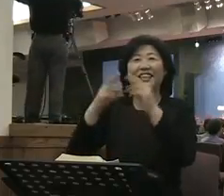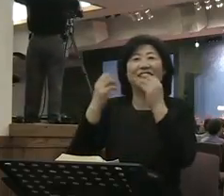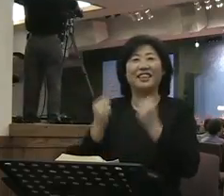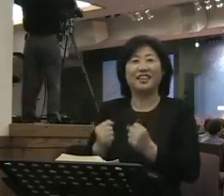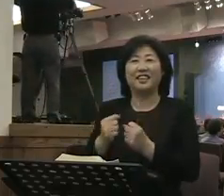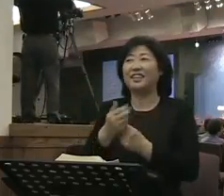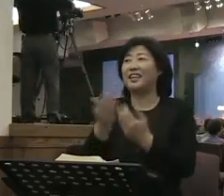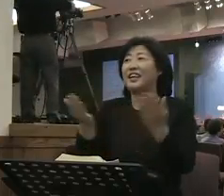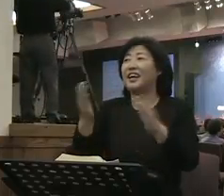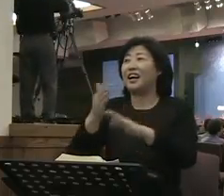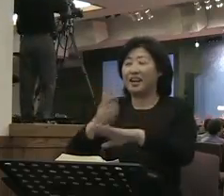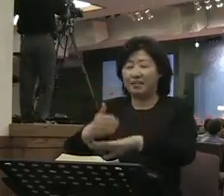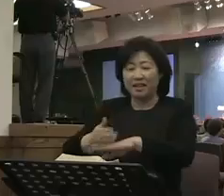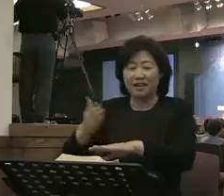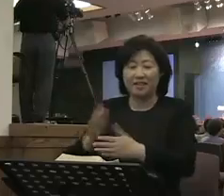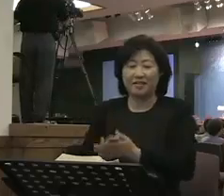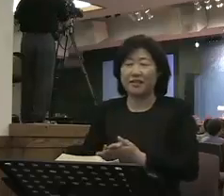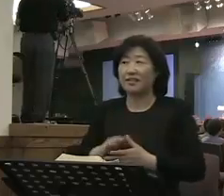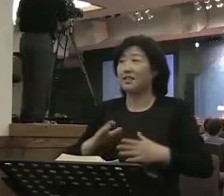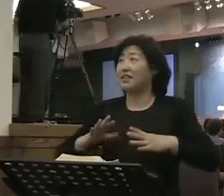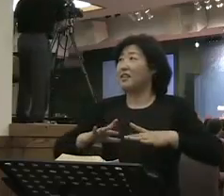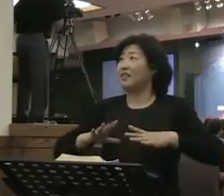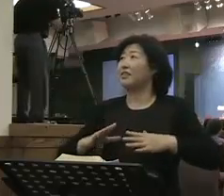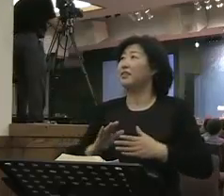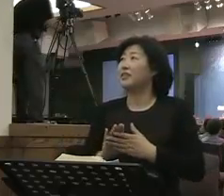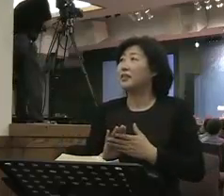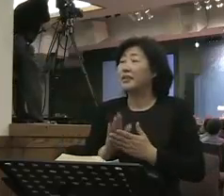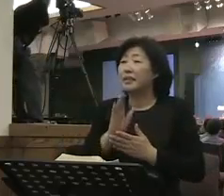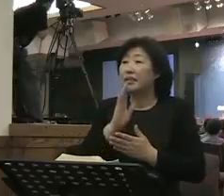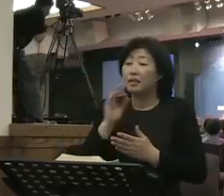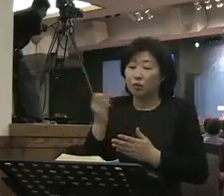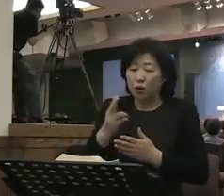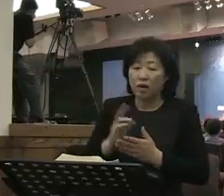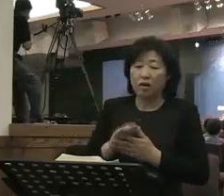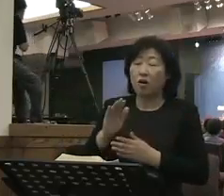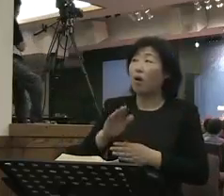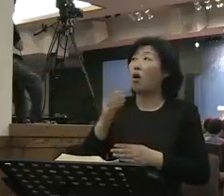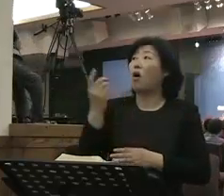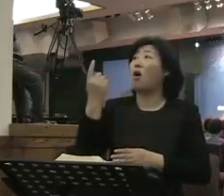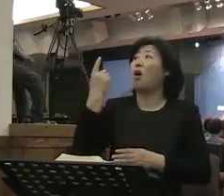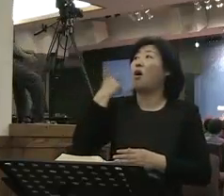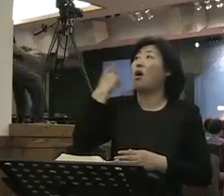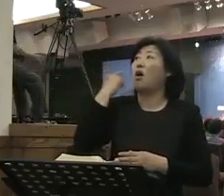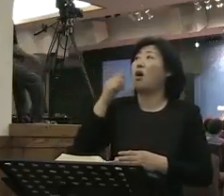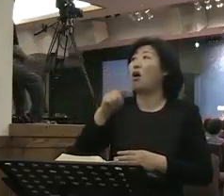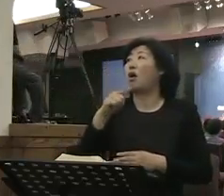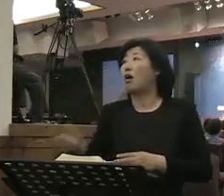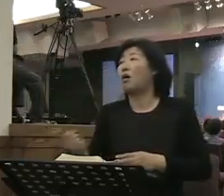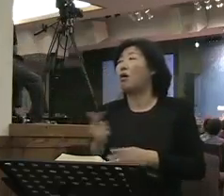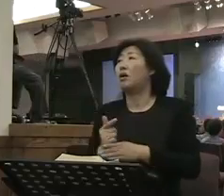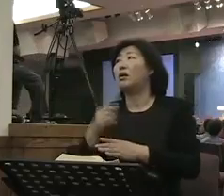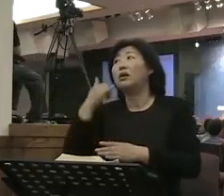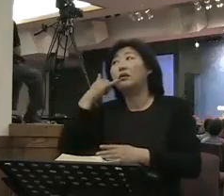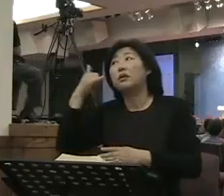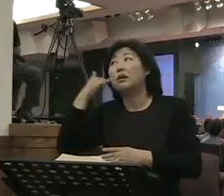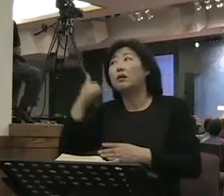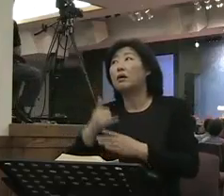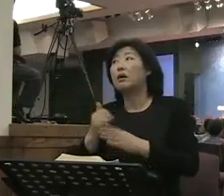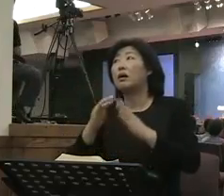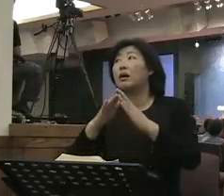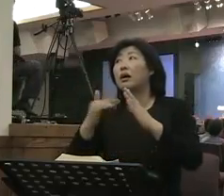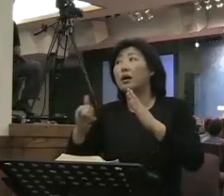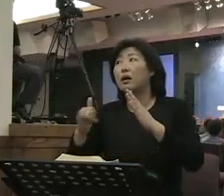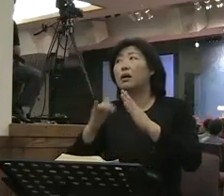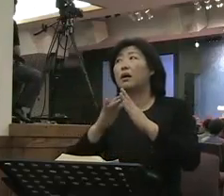여러분아 감사해요. 참 자랑스럽고 또한 어제 저녁에 여러분 저의 리코딩으로 전화가 여러분 가정에